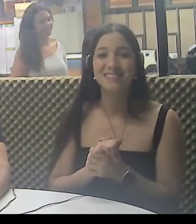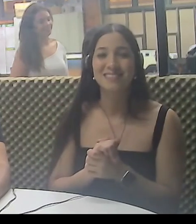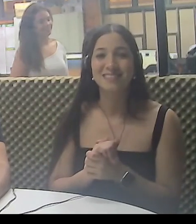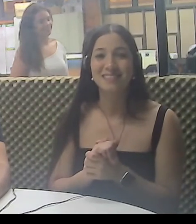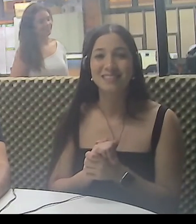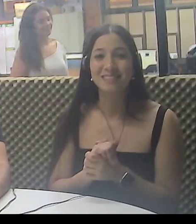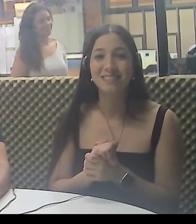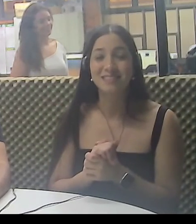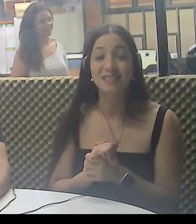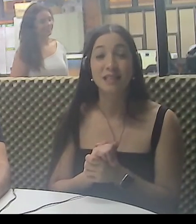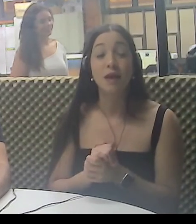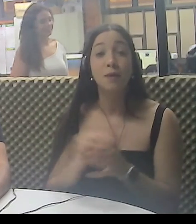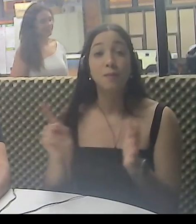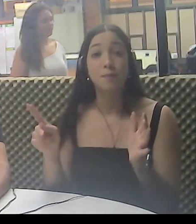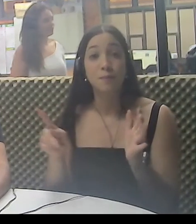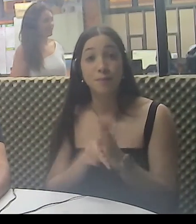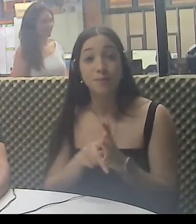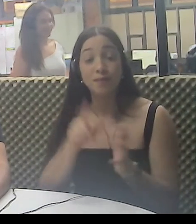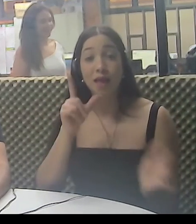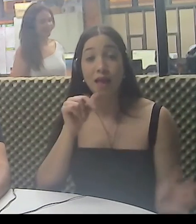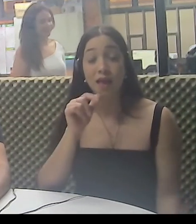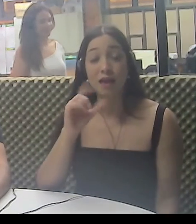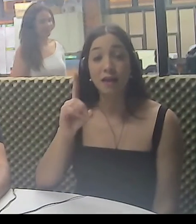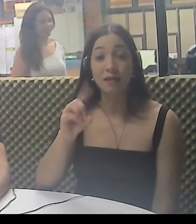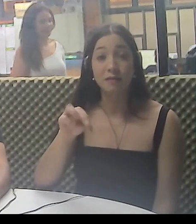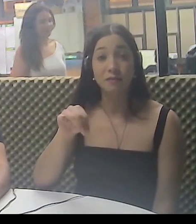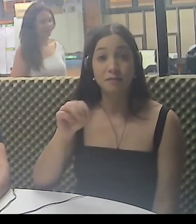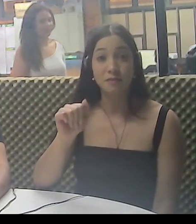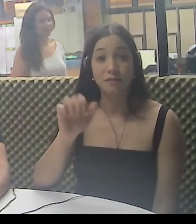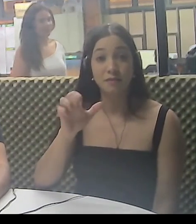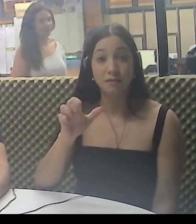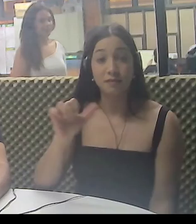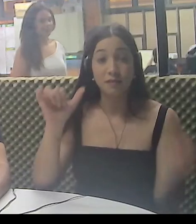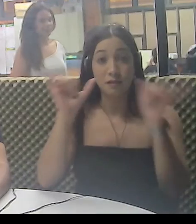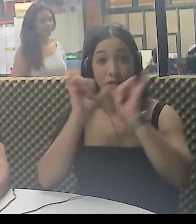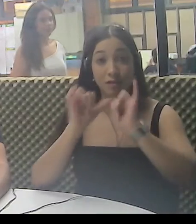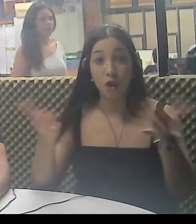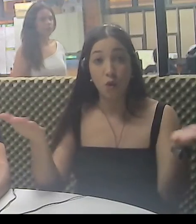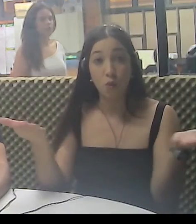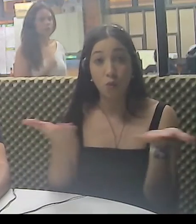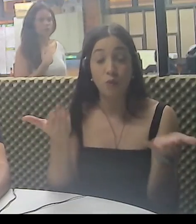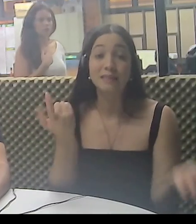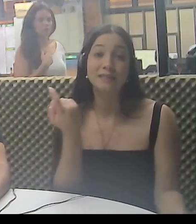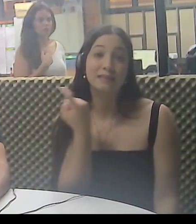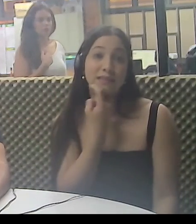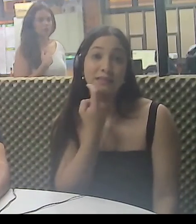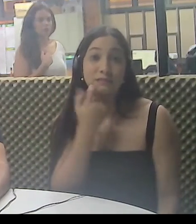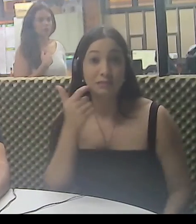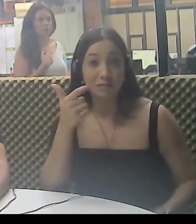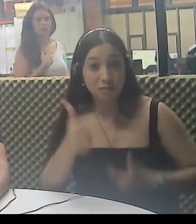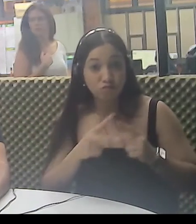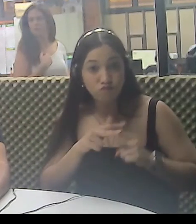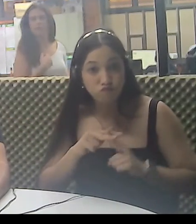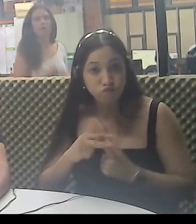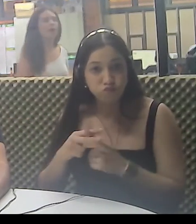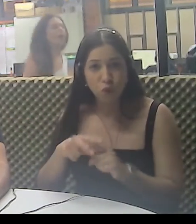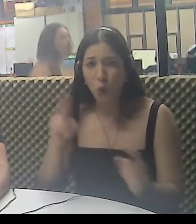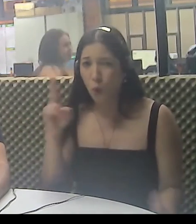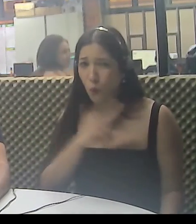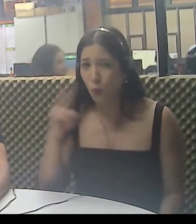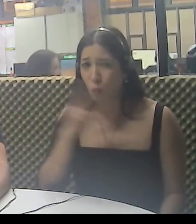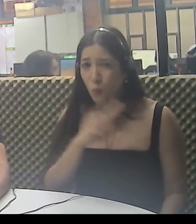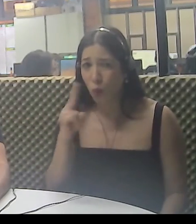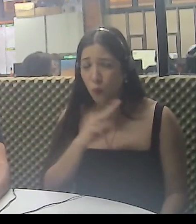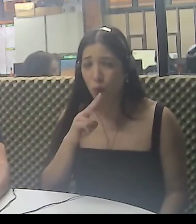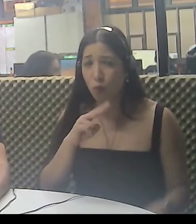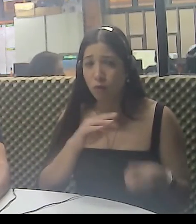notícias. O Departamento Municipal de Água e Esgoto, DEMAE, informa que realiza nesta sexta-feira serviço de manutenção emergencial na